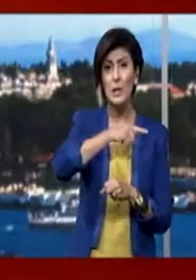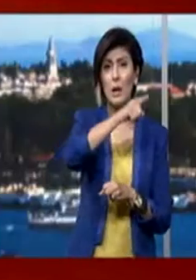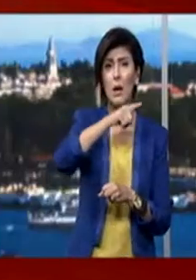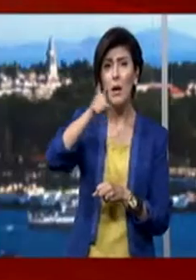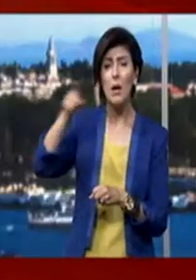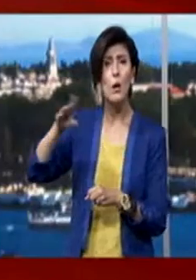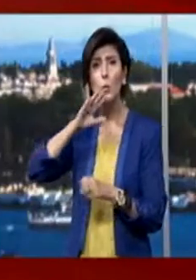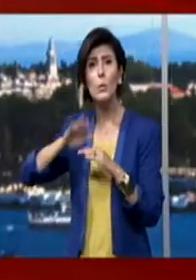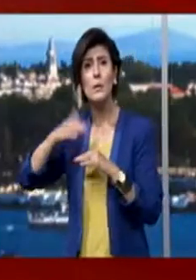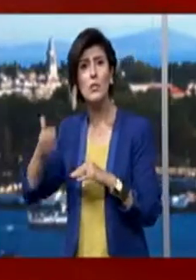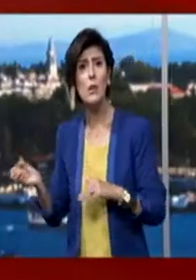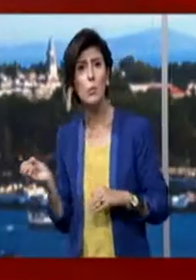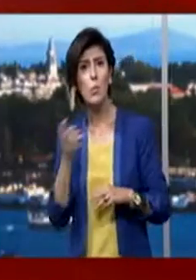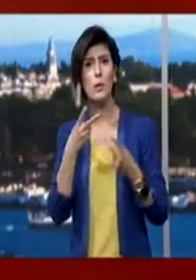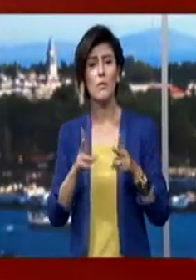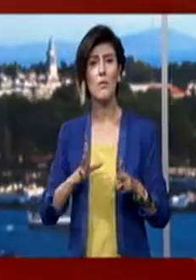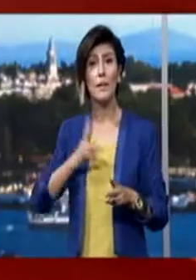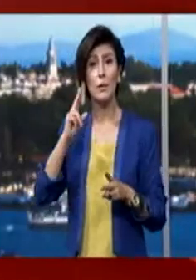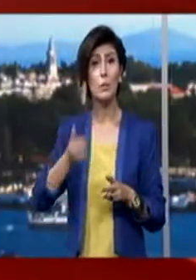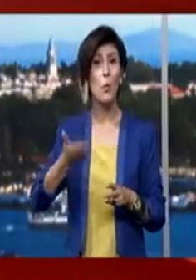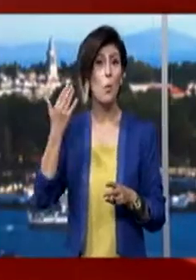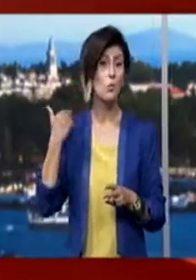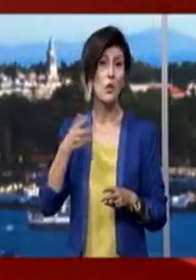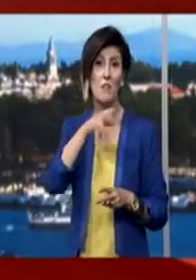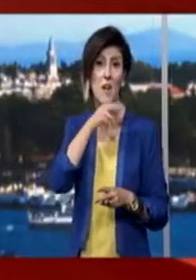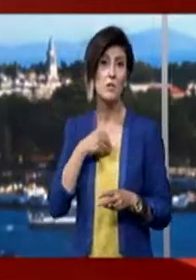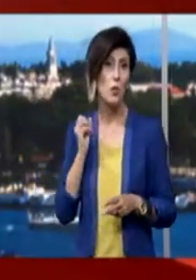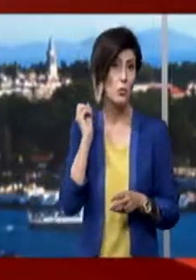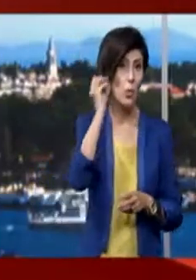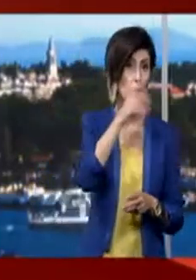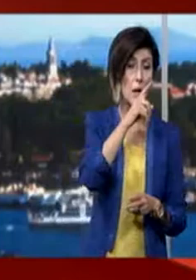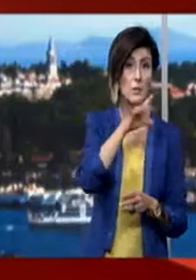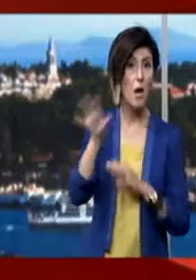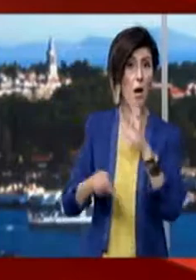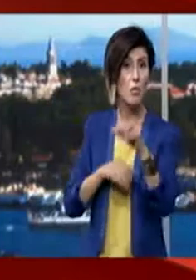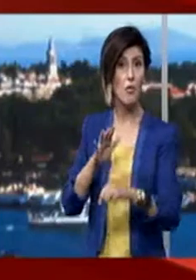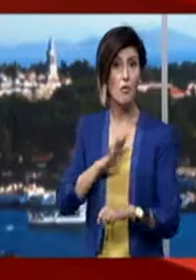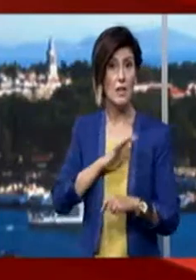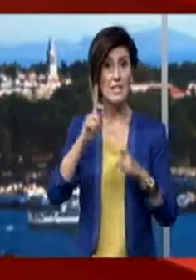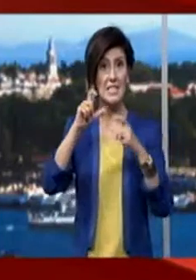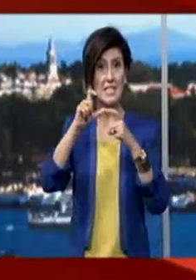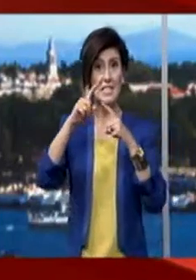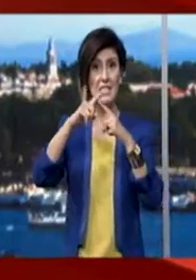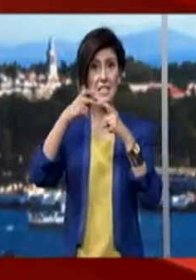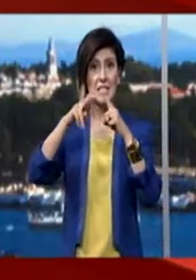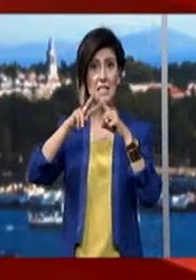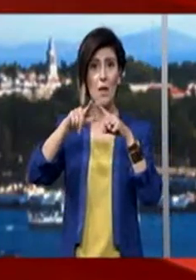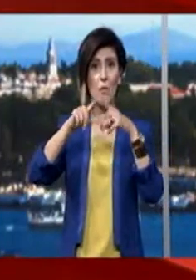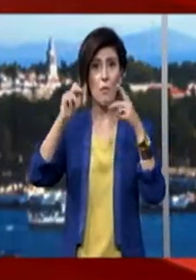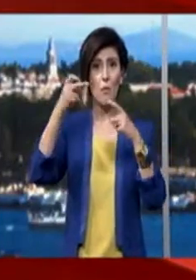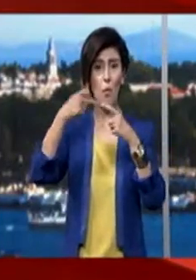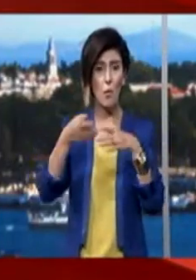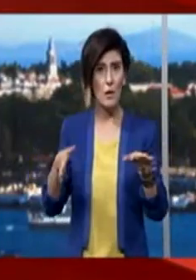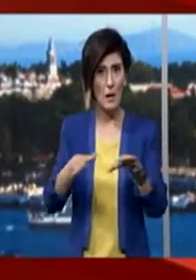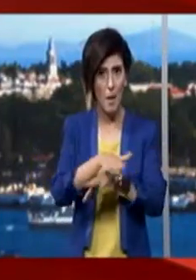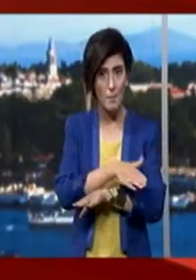bile gönderiliyor. 2 gün önce mesela Fransa'ya gönderdik. Oradan dahi talep görüyor. İlk önce bunu straforla kaplıyoruz. Ondan sonra kartonla